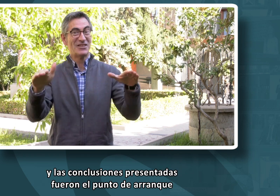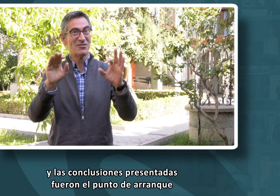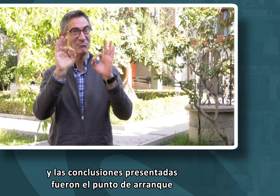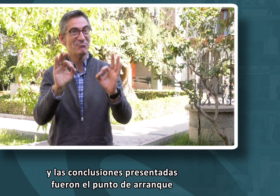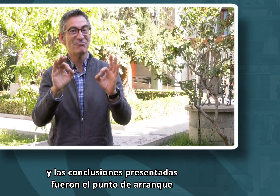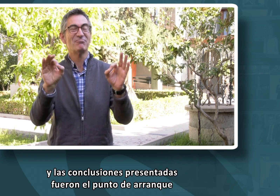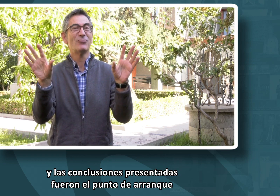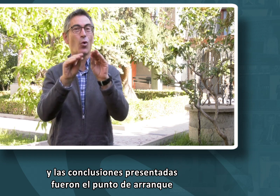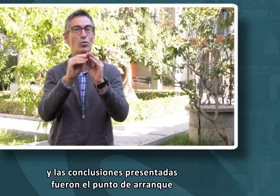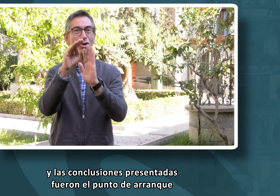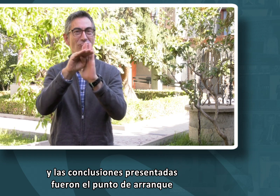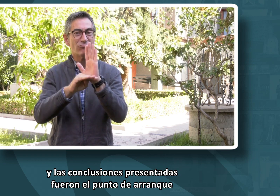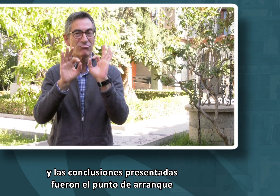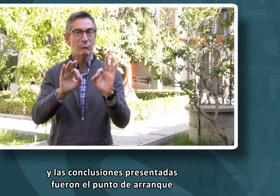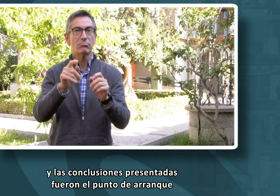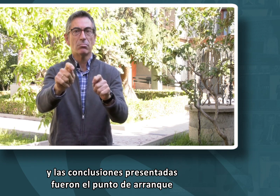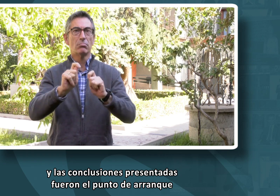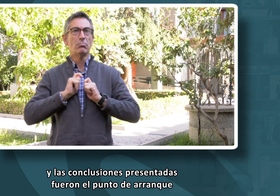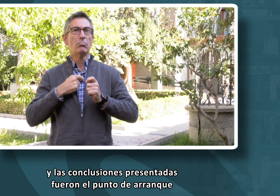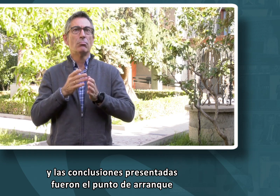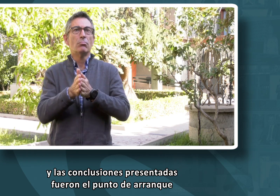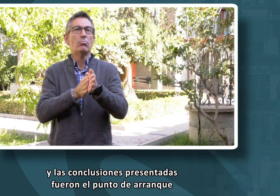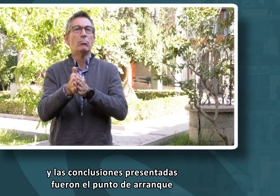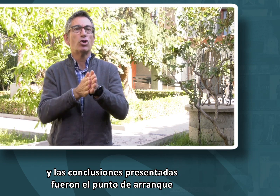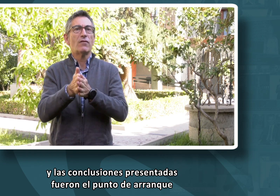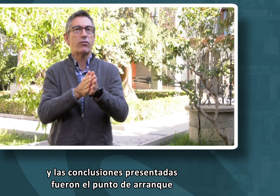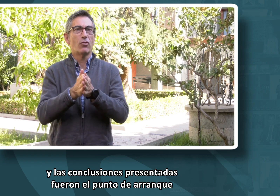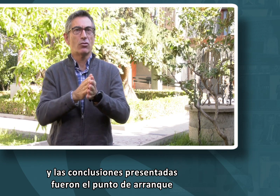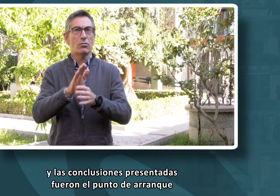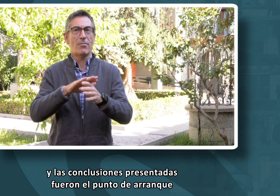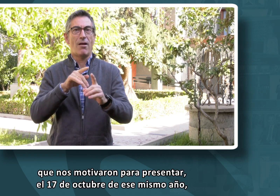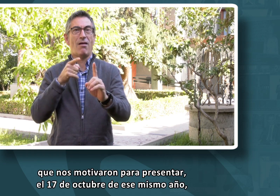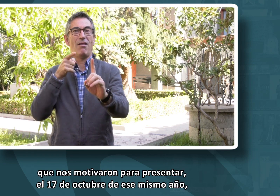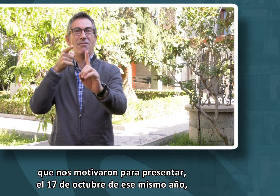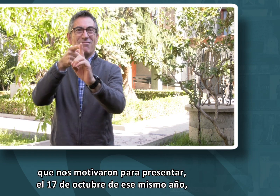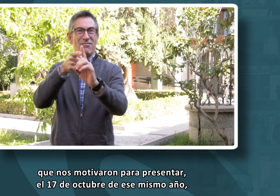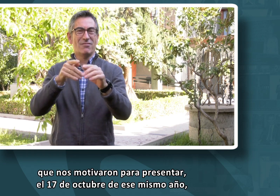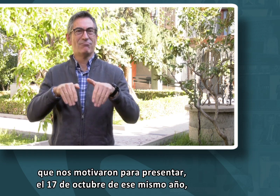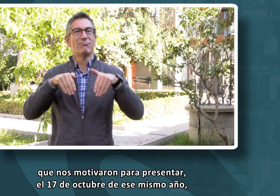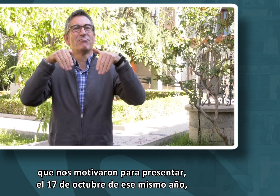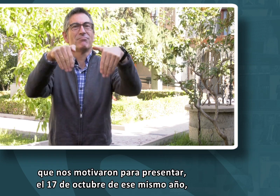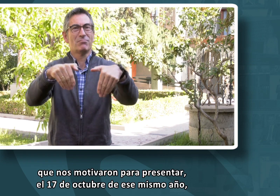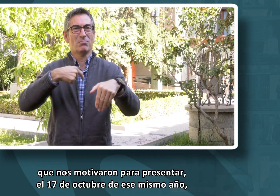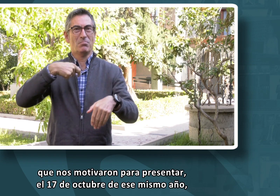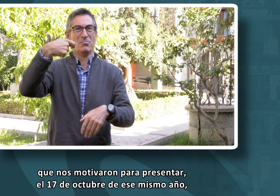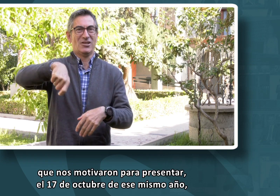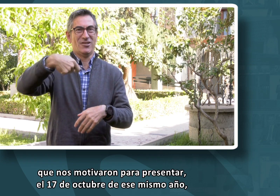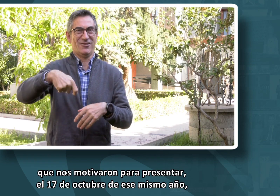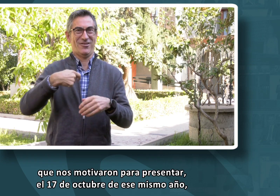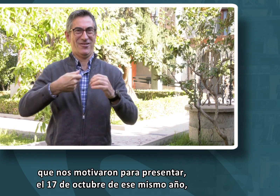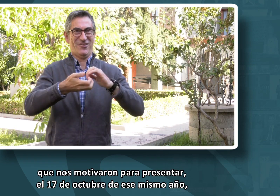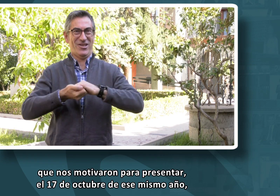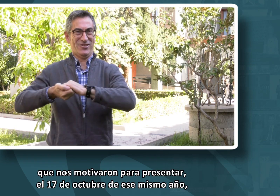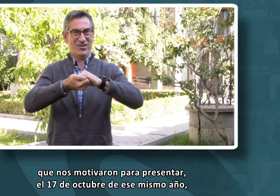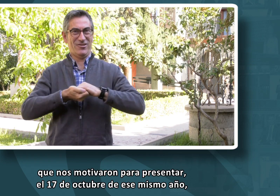Y las conclusiones presentadas fueron el punto de arranque que nos motivaron para presentar el 17